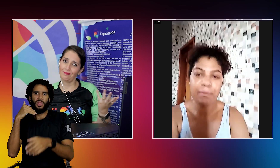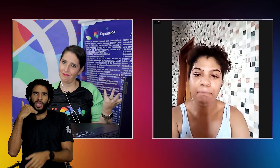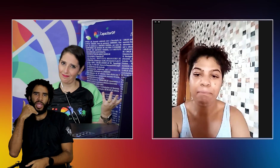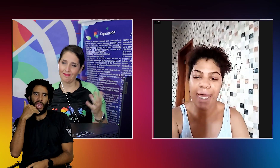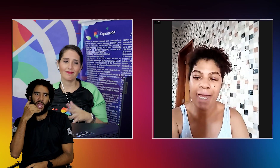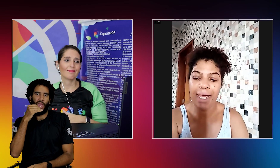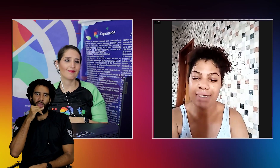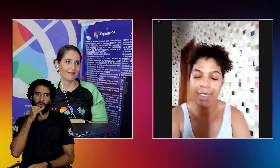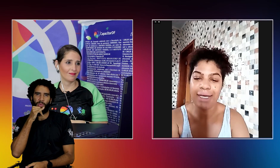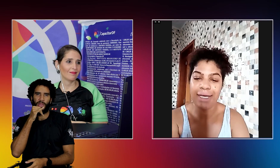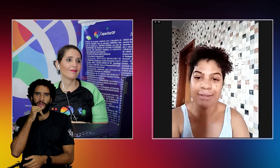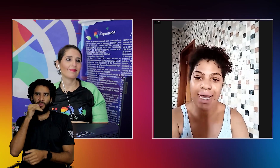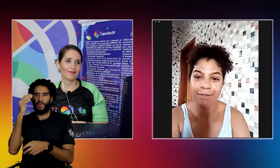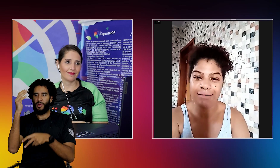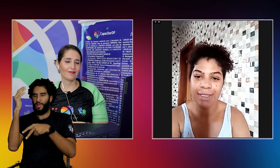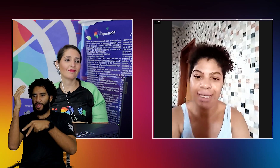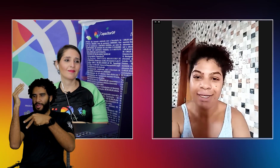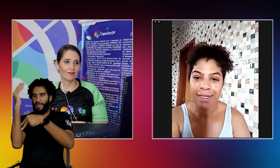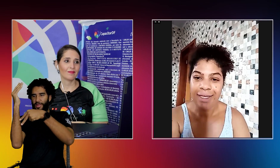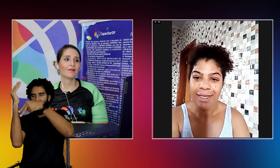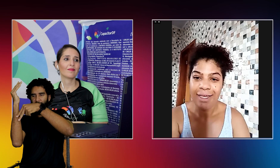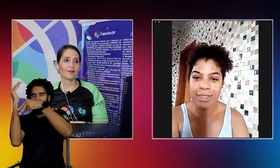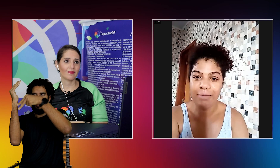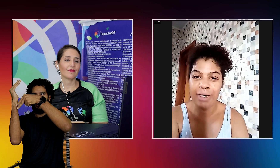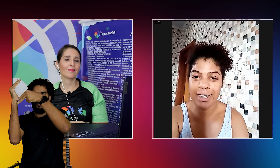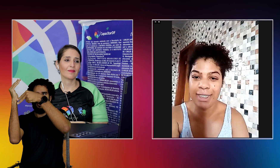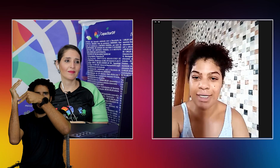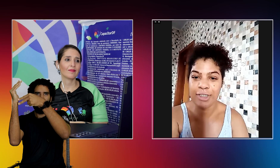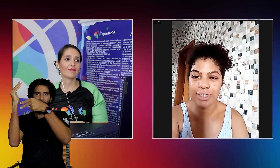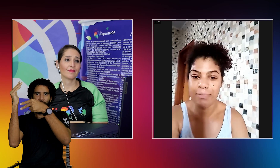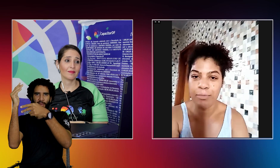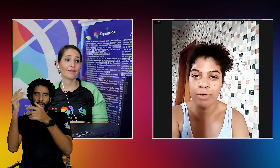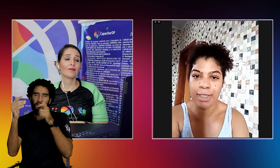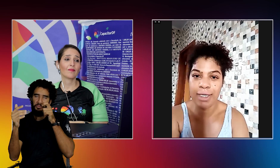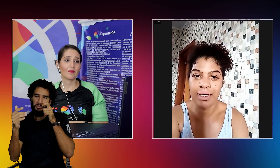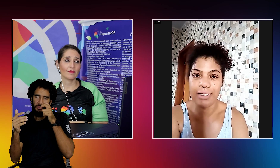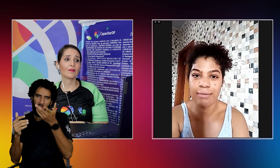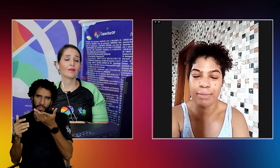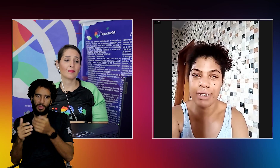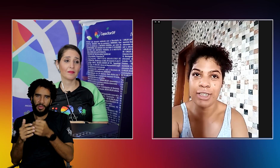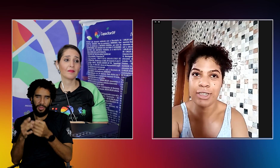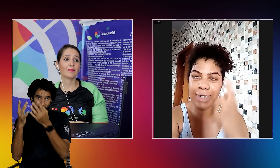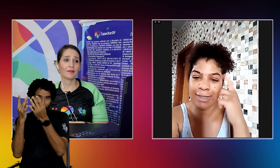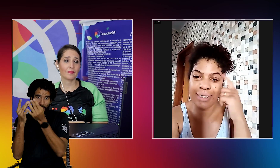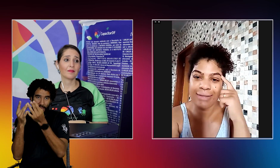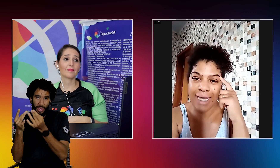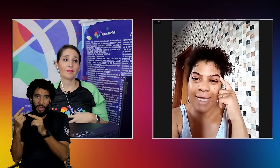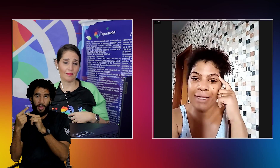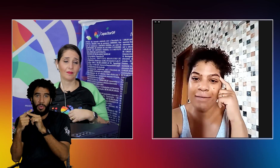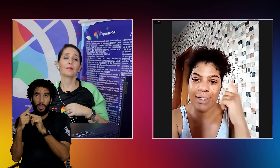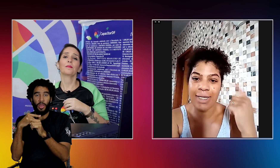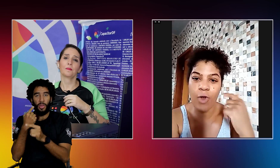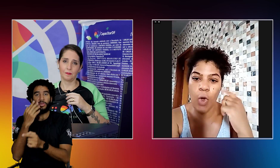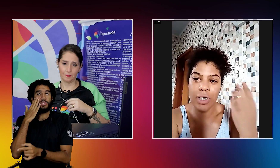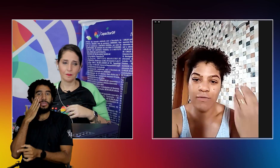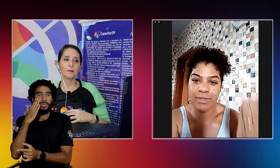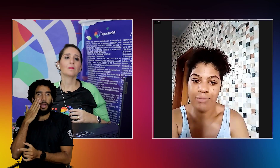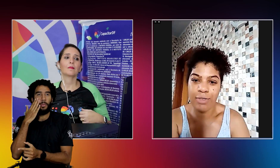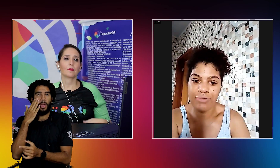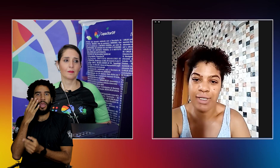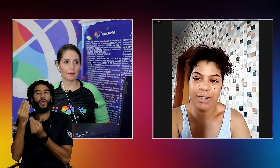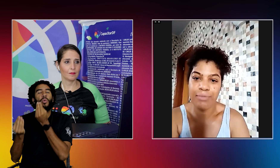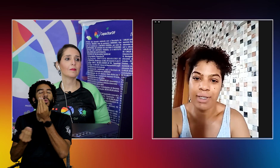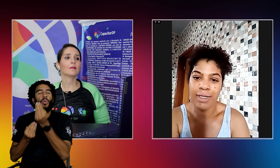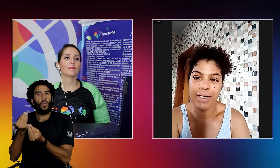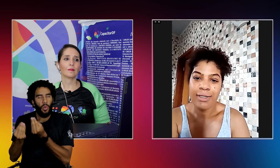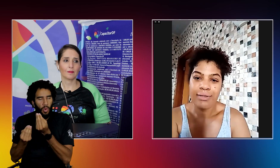em pé, sei lá, deitado, né? Eu achei bem interessante também, porque para a gente se atentar, né, e pensar como que você pode